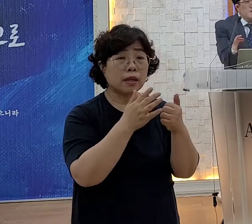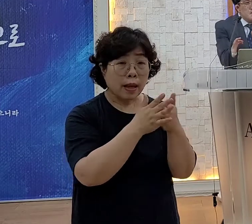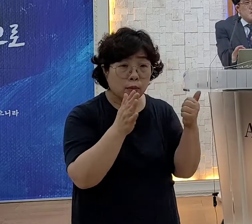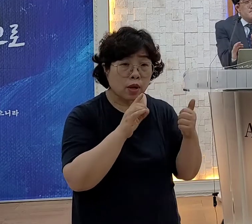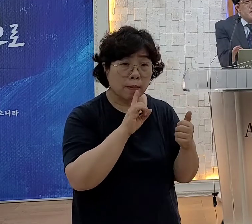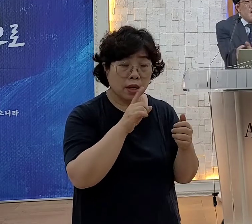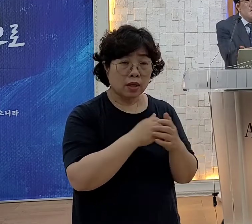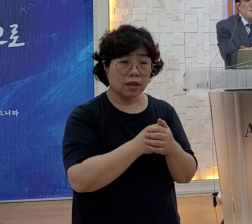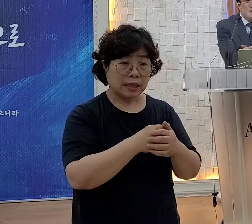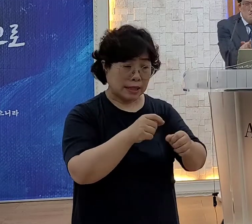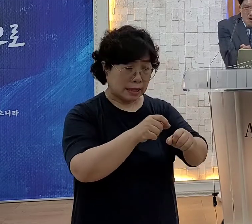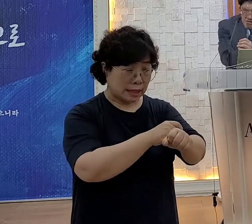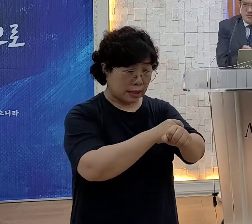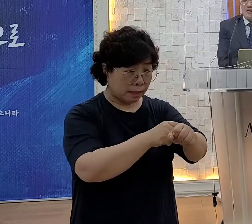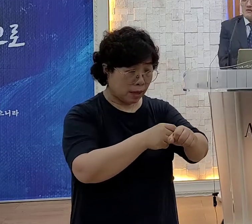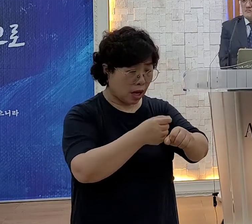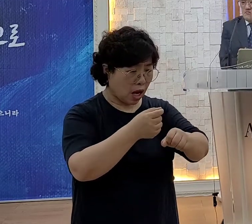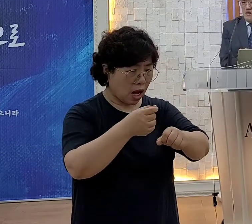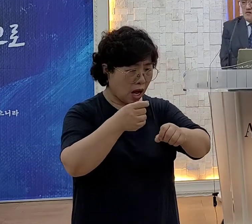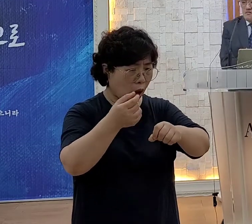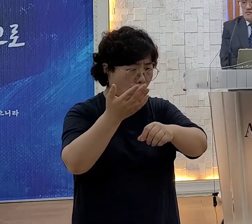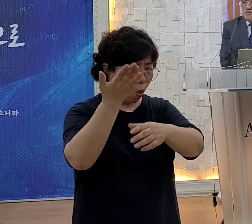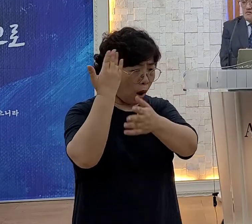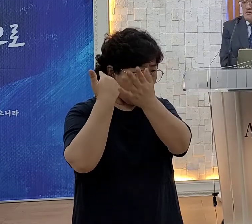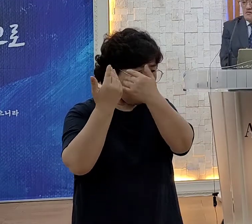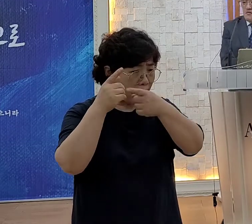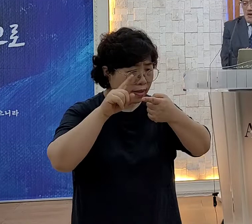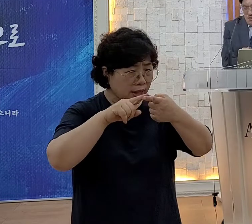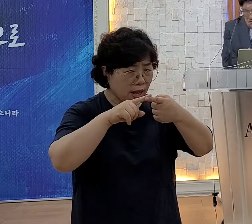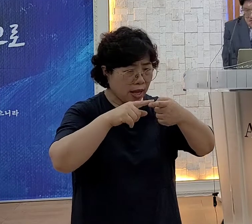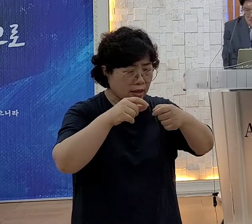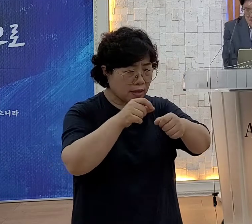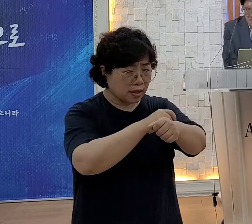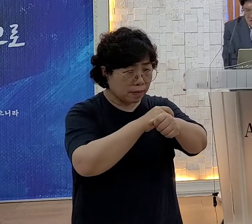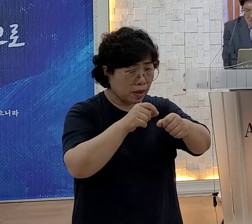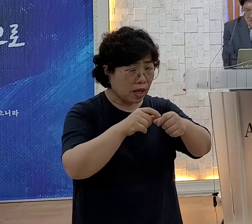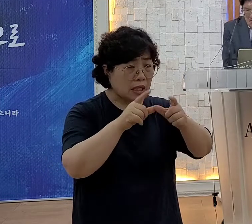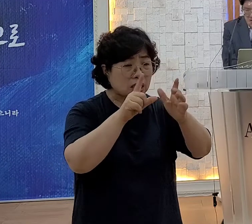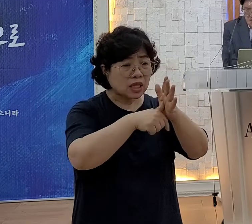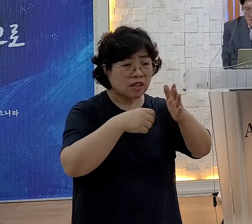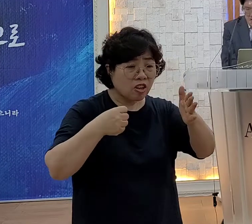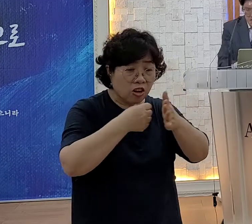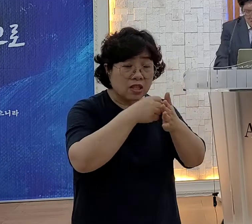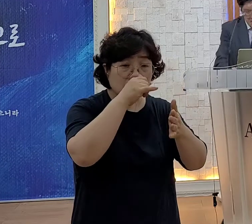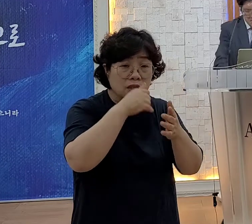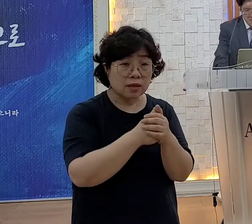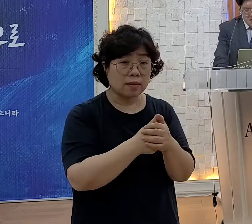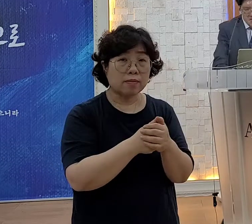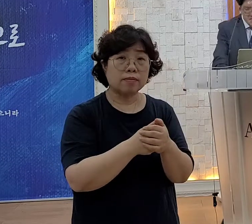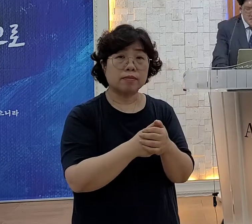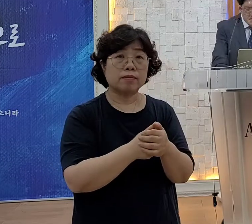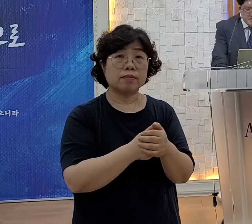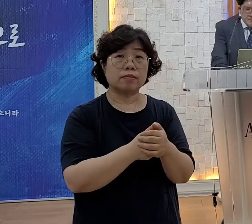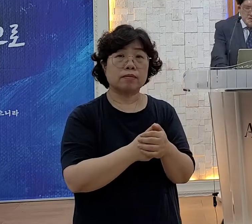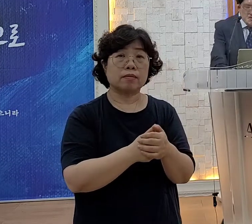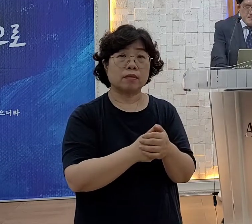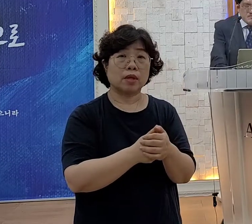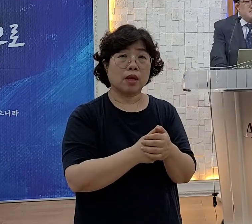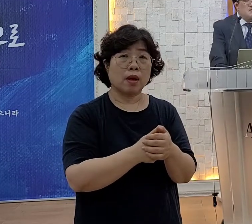얘기하면 특별한 과거 시제라 그럽니다. 이게 어떤 특별한 과거 시제냐? 이 무슨